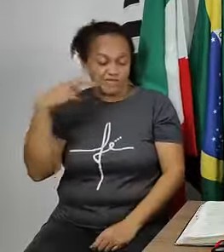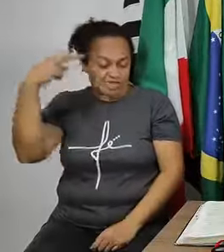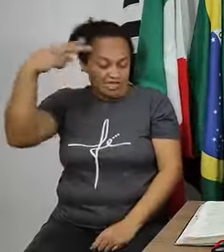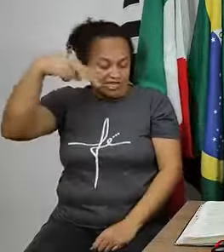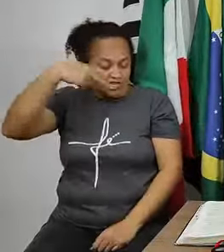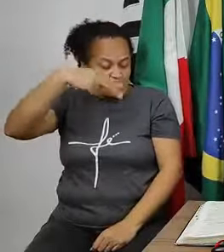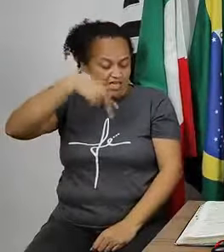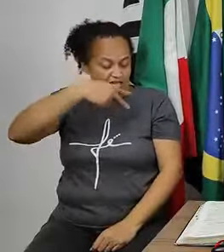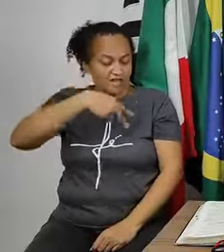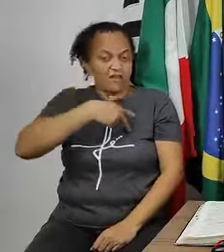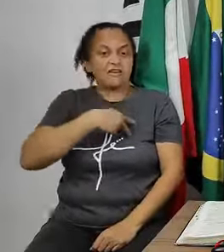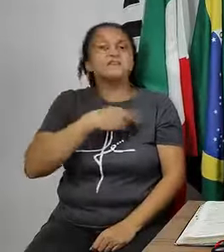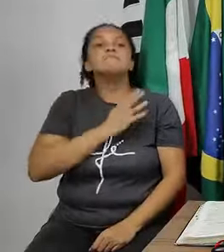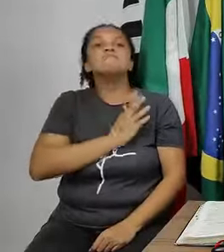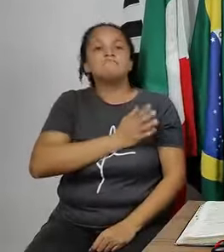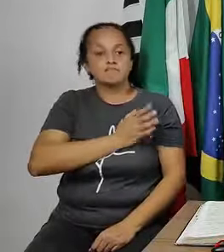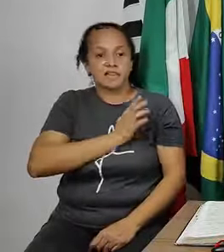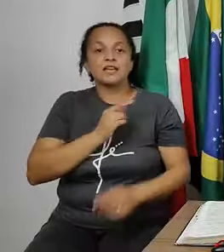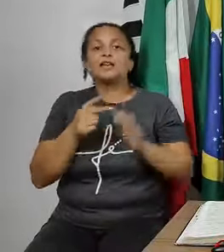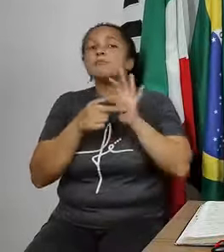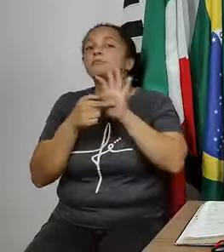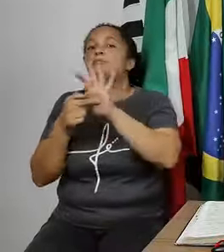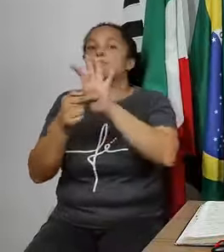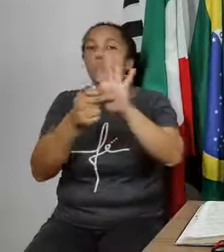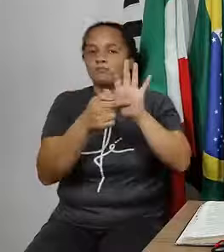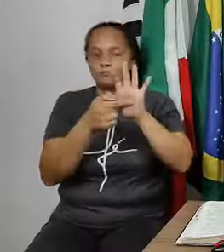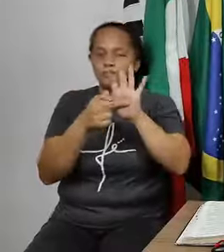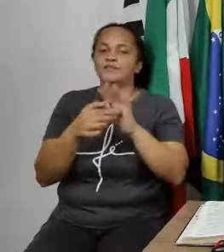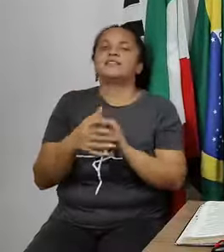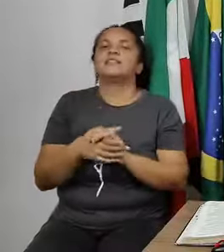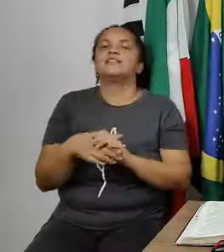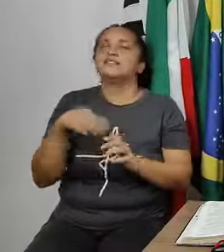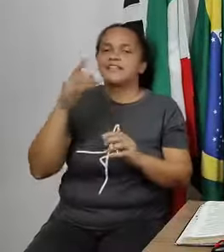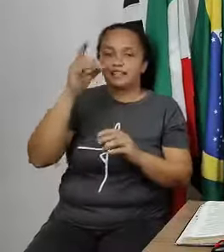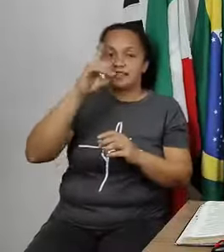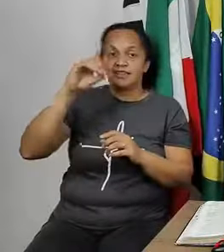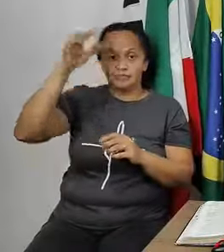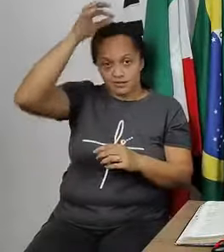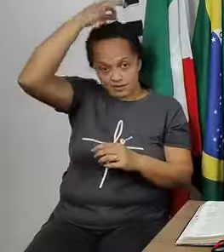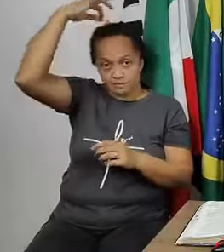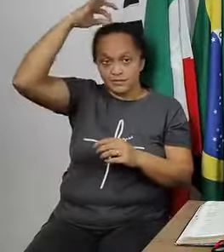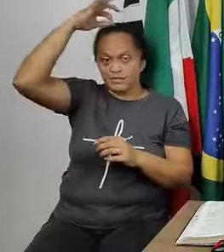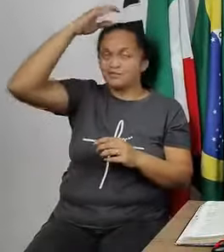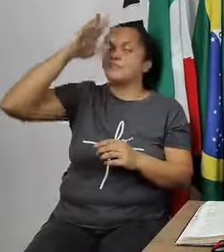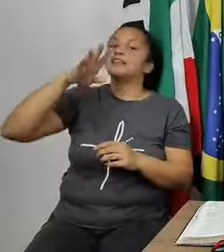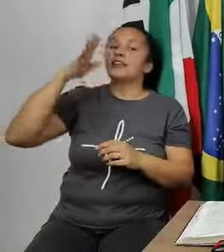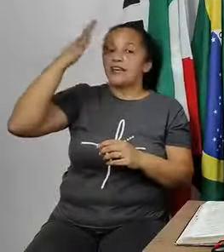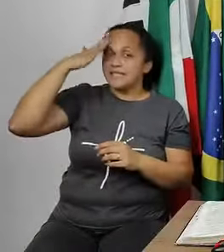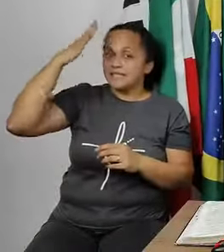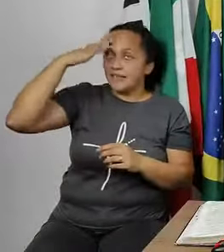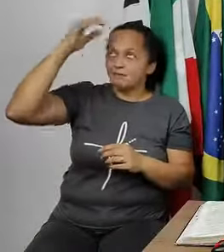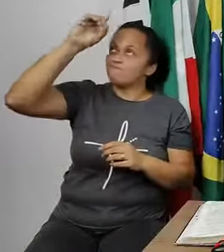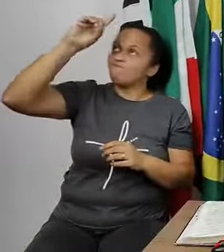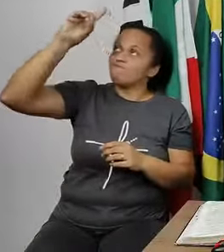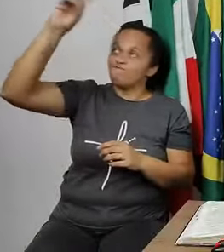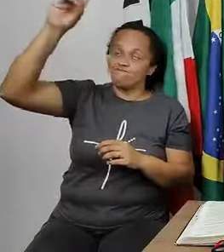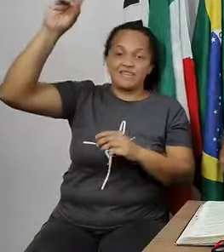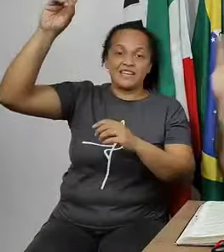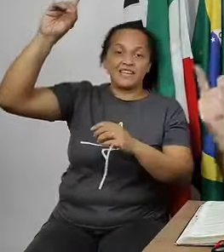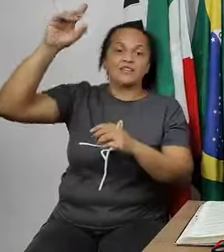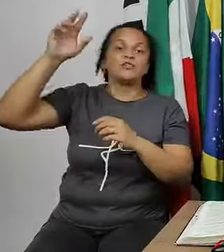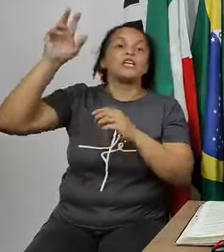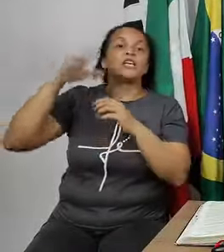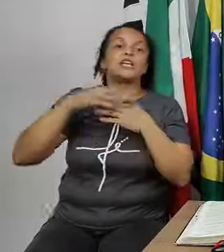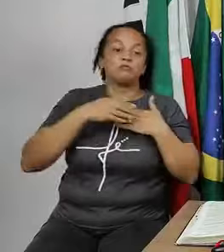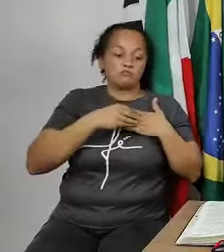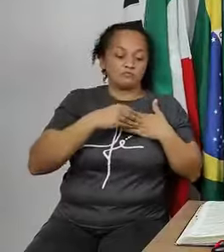de Deus, e Ele habita em nós, e é Ele que nos guia a toda a verdade. É Ele que nos abre os